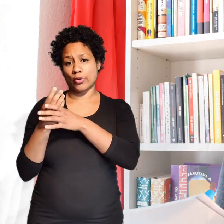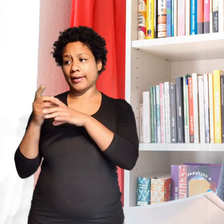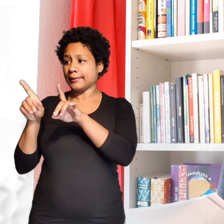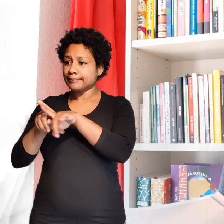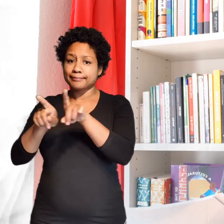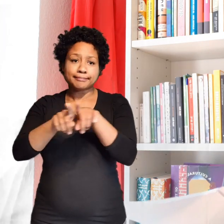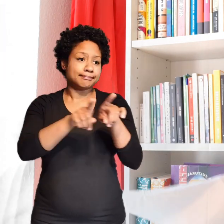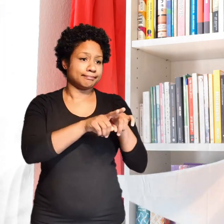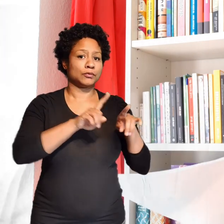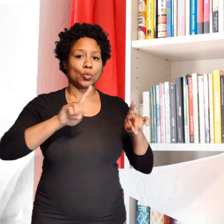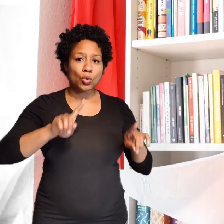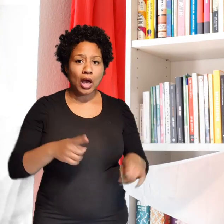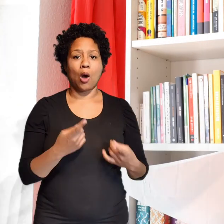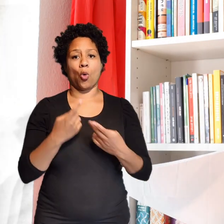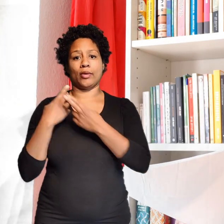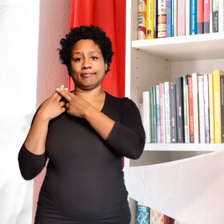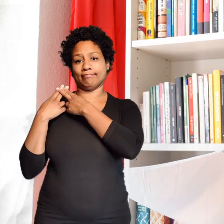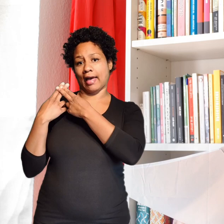und tradiertes Wissen.